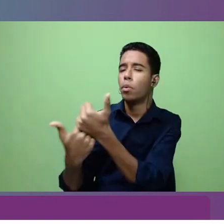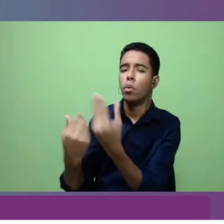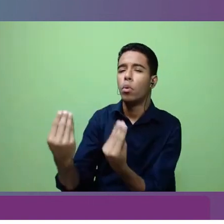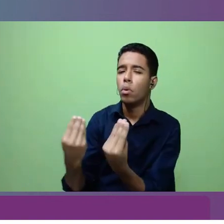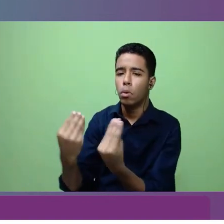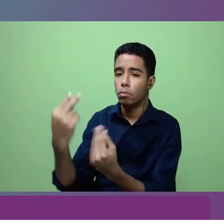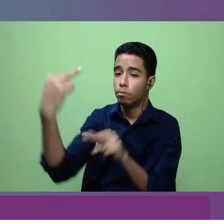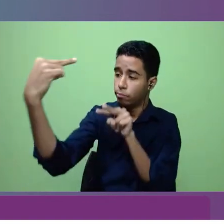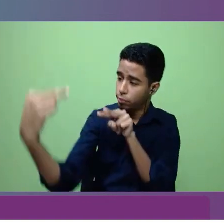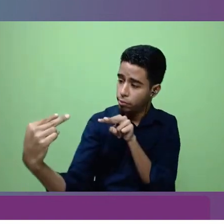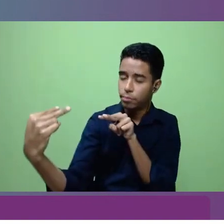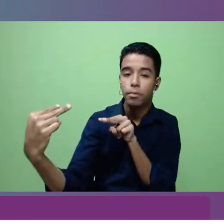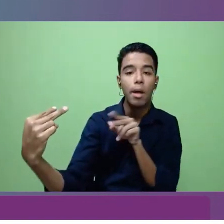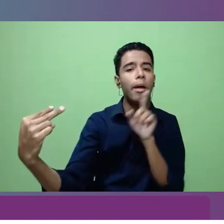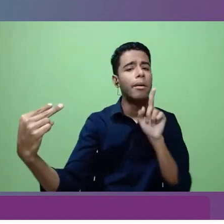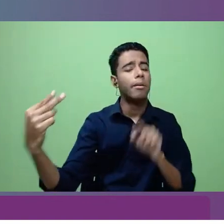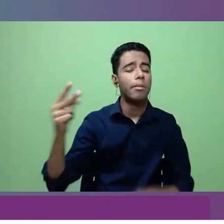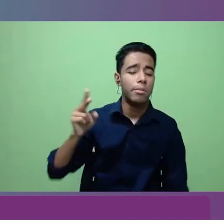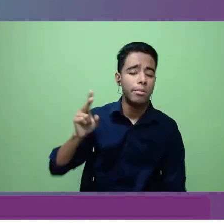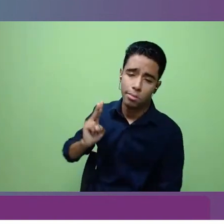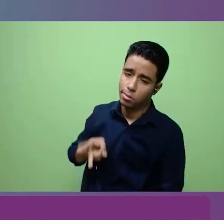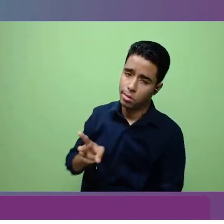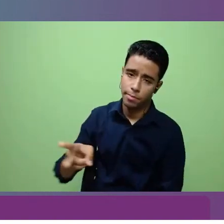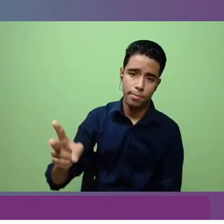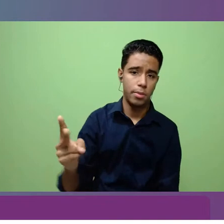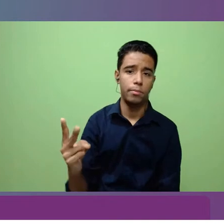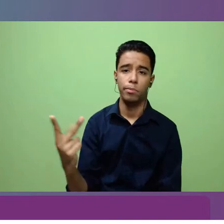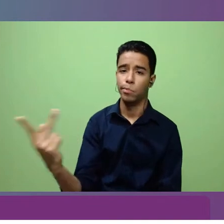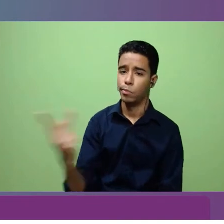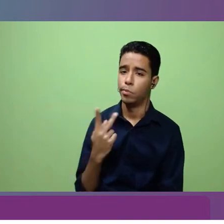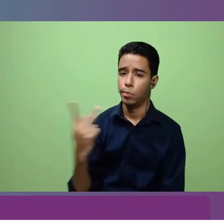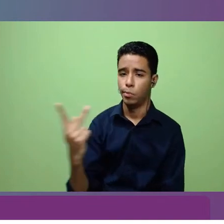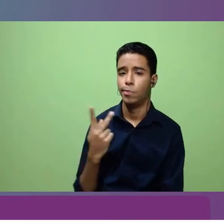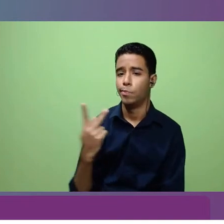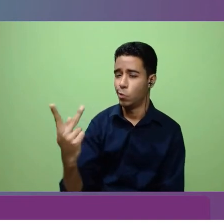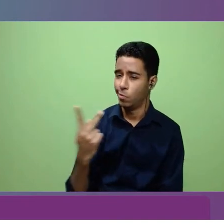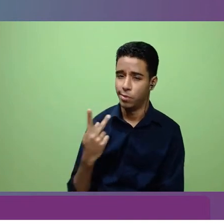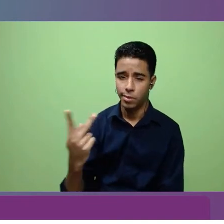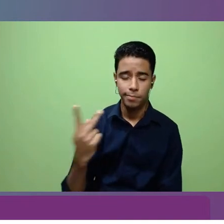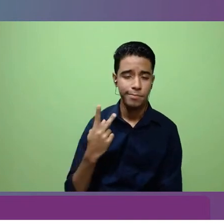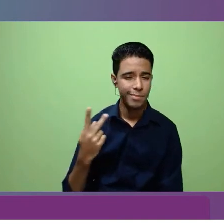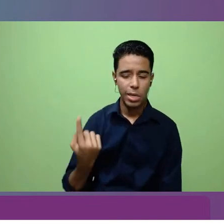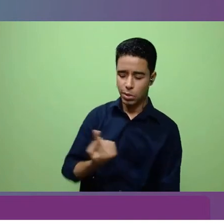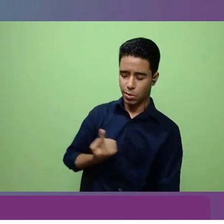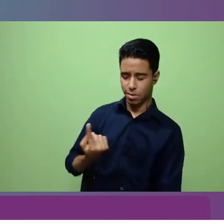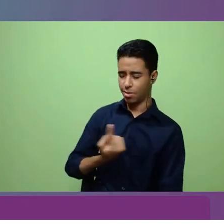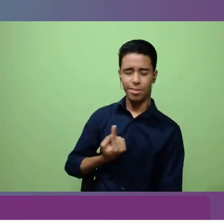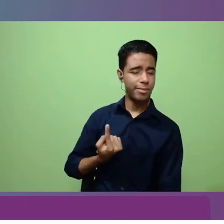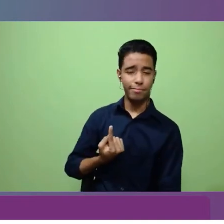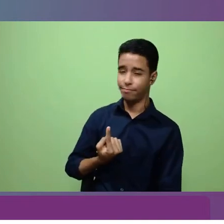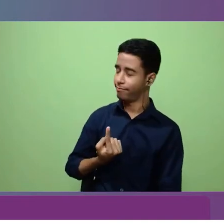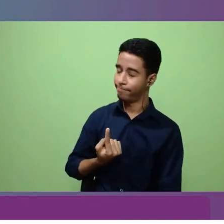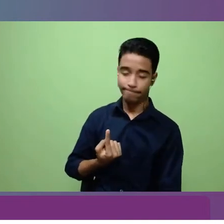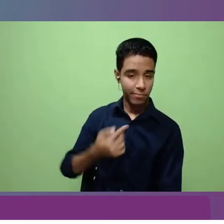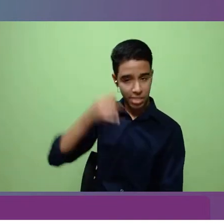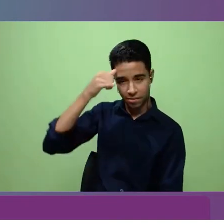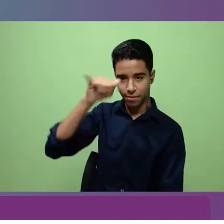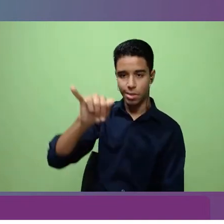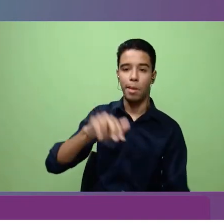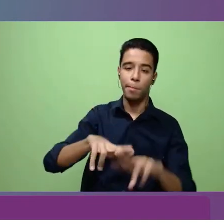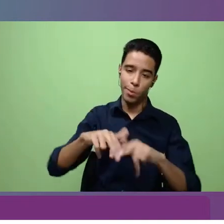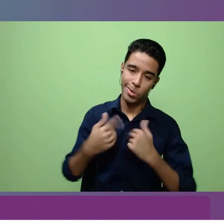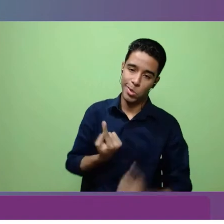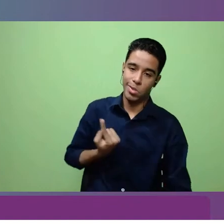em dupla. A gente nunca interpreta sozinho. Por quê? Sozinho eu tenho muito mais chance de errar. Em dupla eu